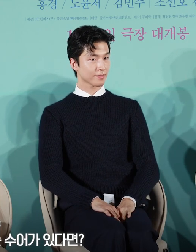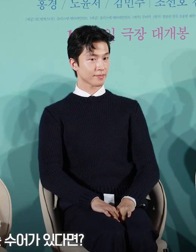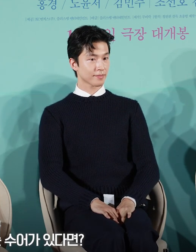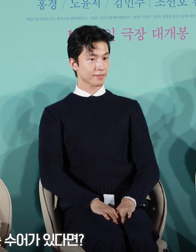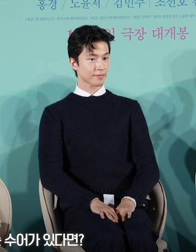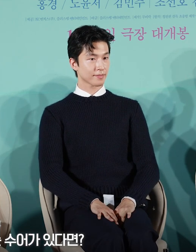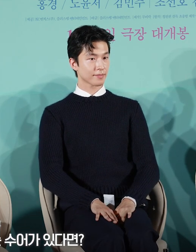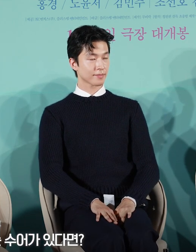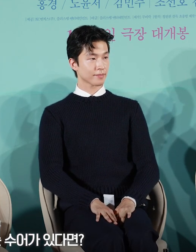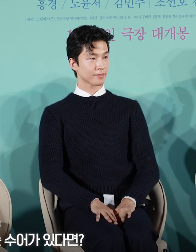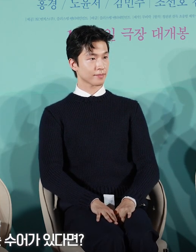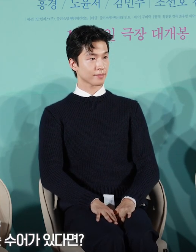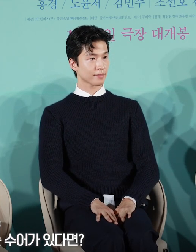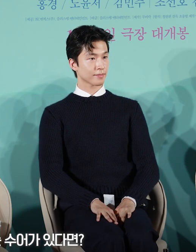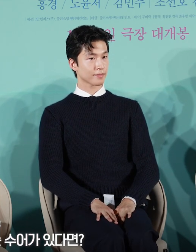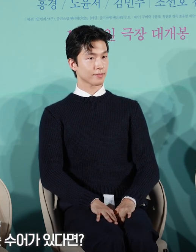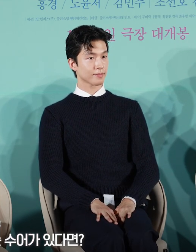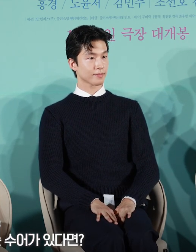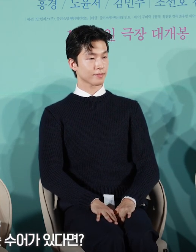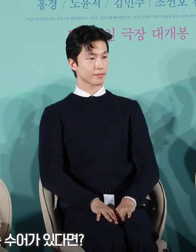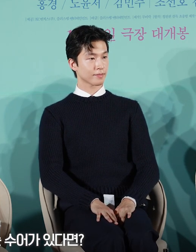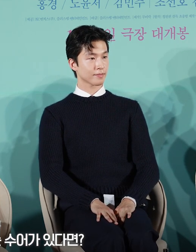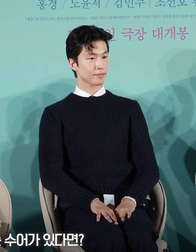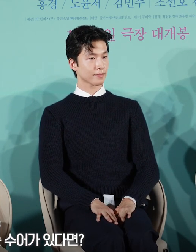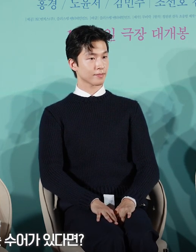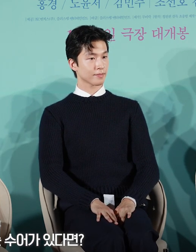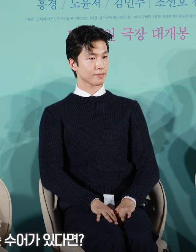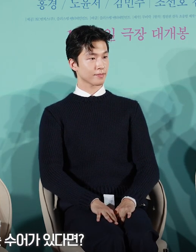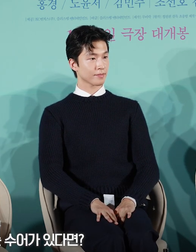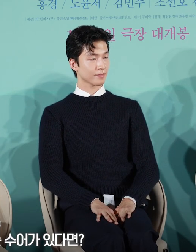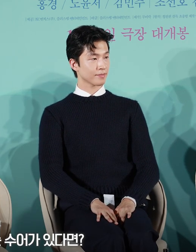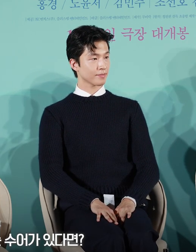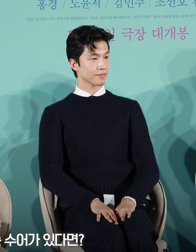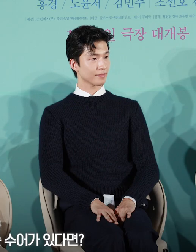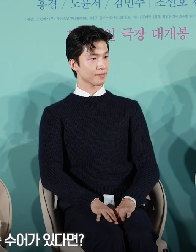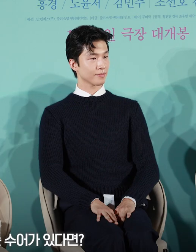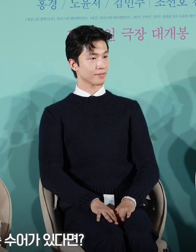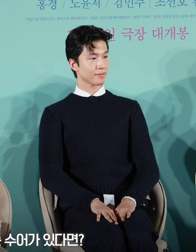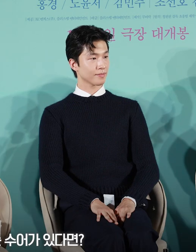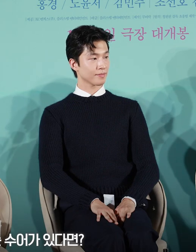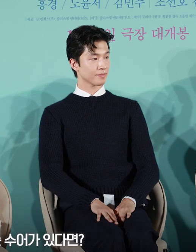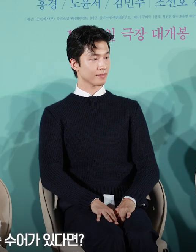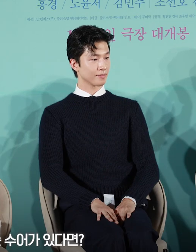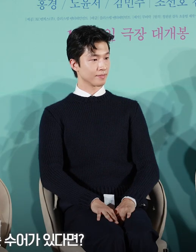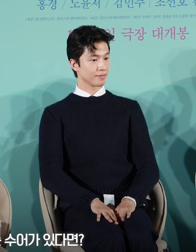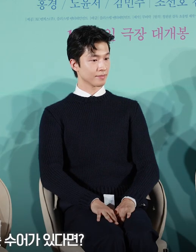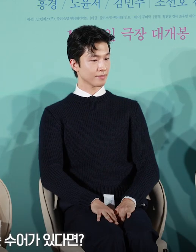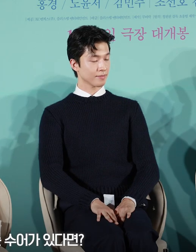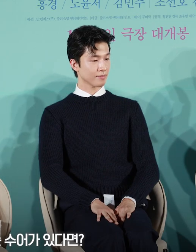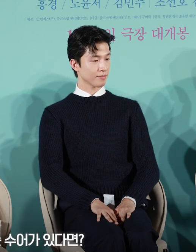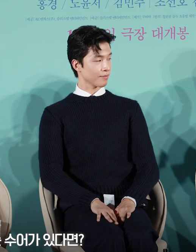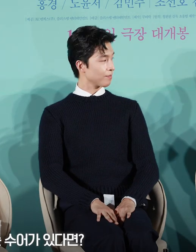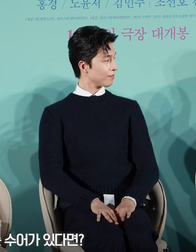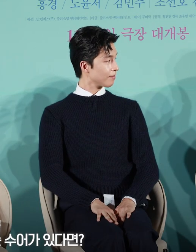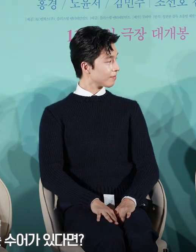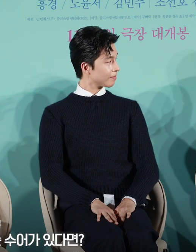민주씨 저도 갑자기 이게 왜 떠올랐는지 모르겠는데 꿈이라는 수어 아 꿈 꿈